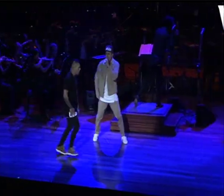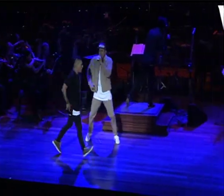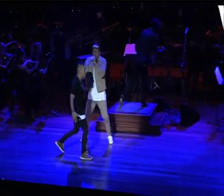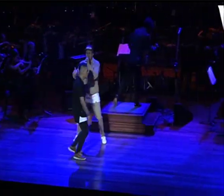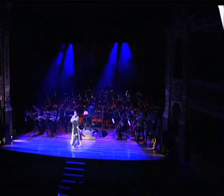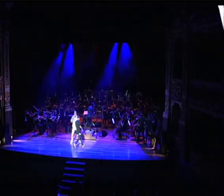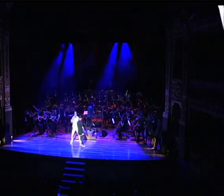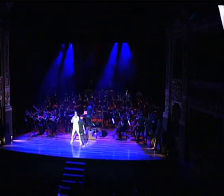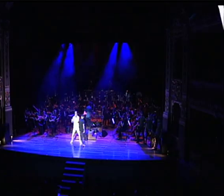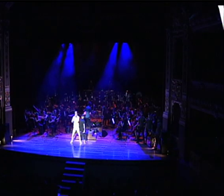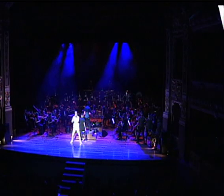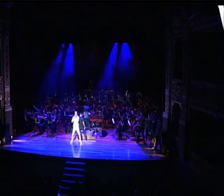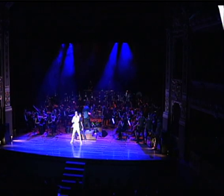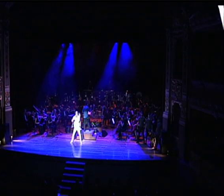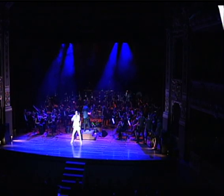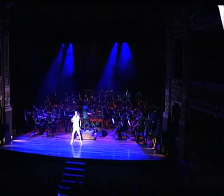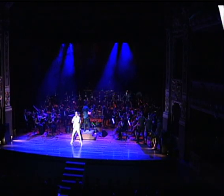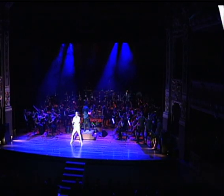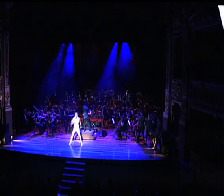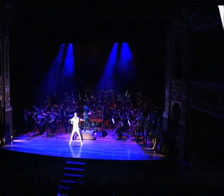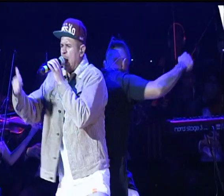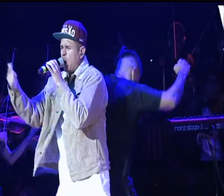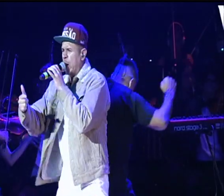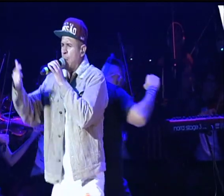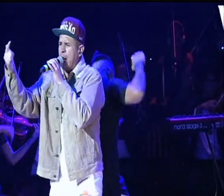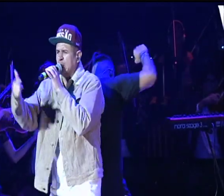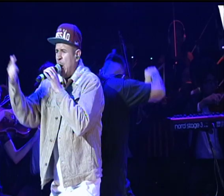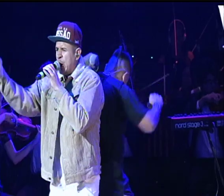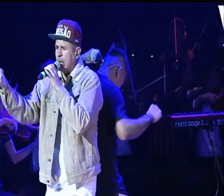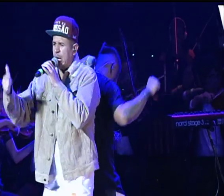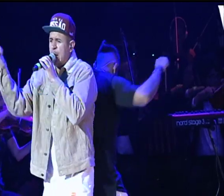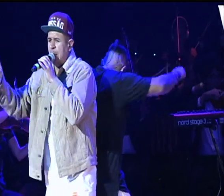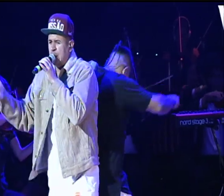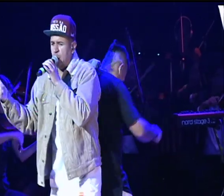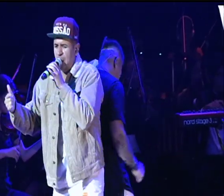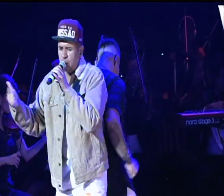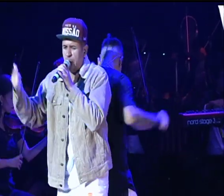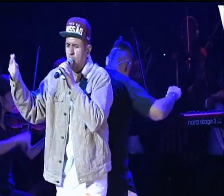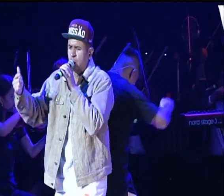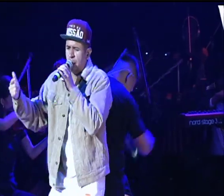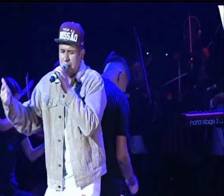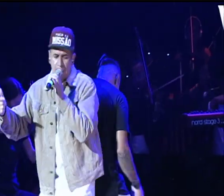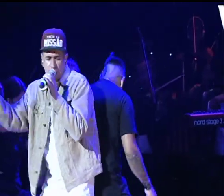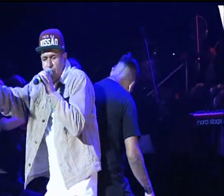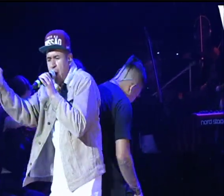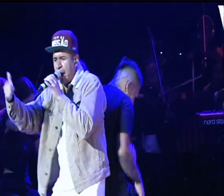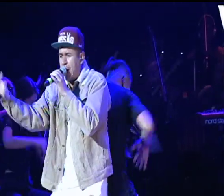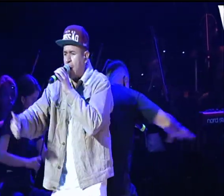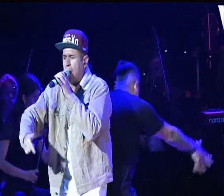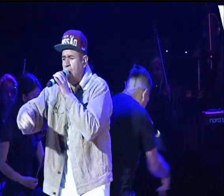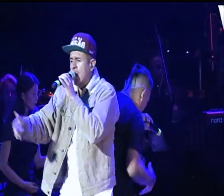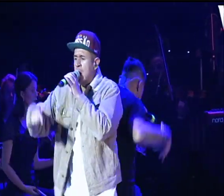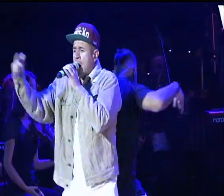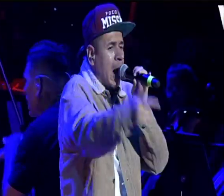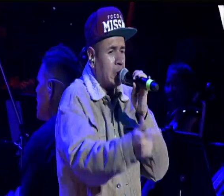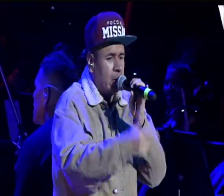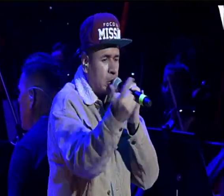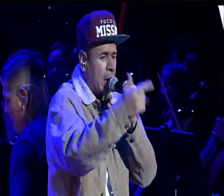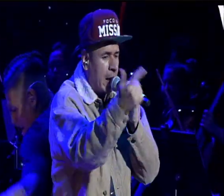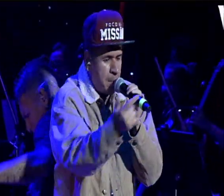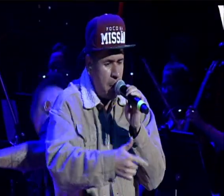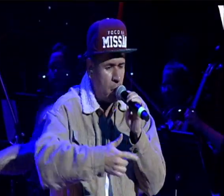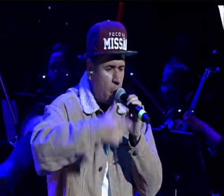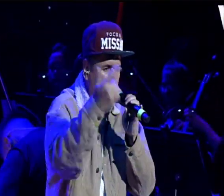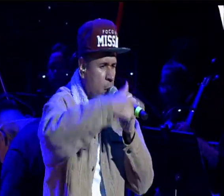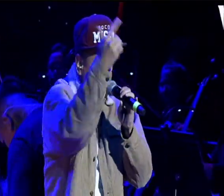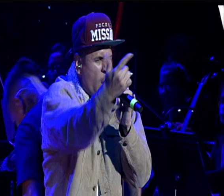nuestra gente, somos semilla que no es donde desaparecen, multinacionales tienen lo que no merecen, crecemos cuando este recurso, estamos afuera de agua como peces, así nos